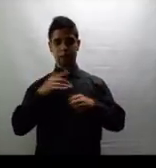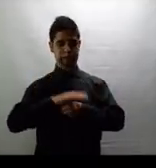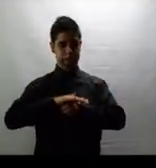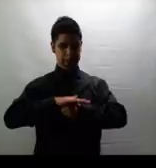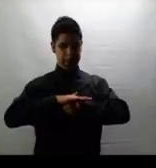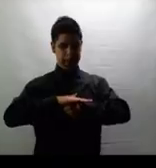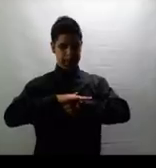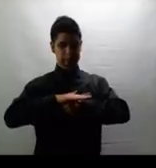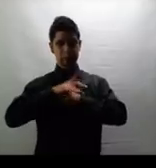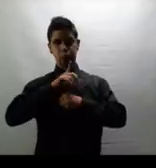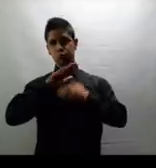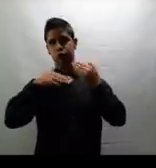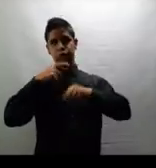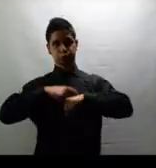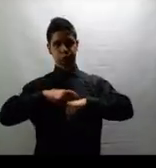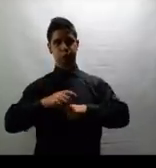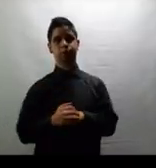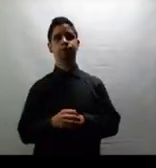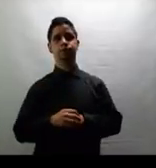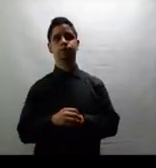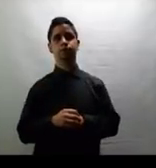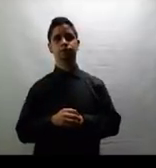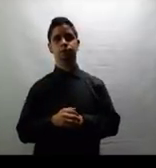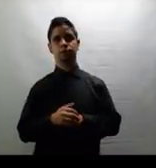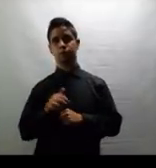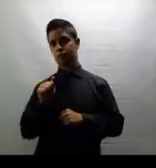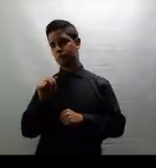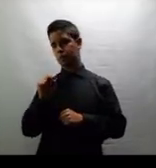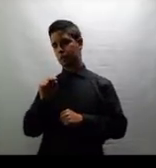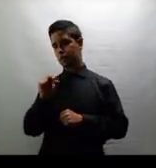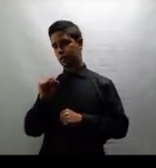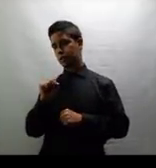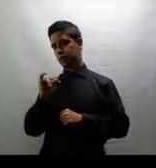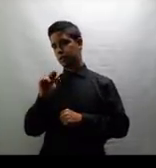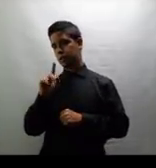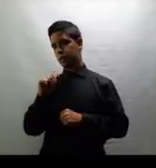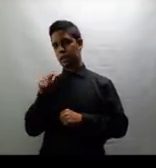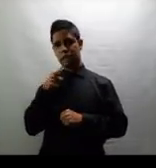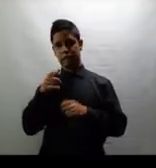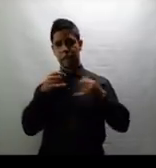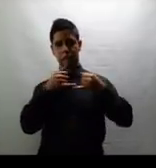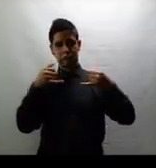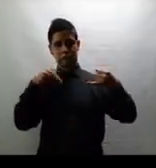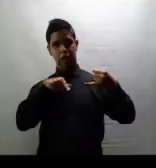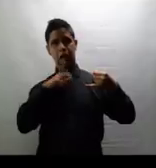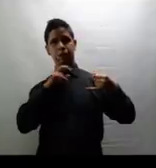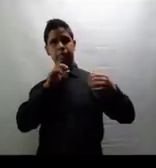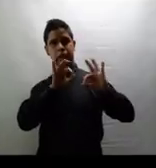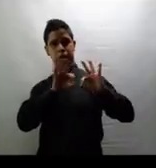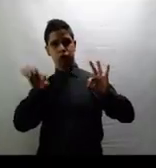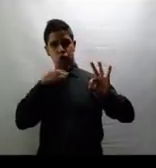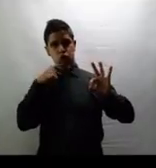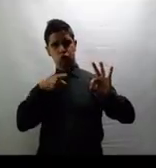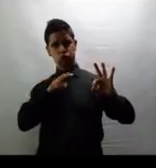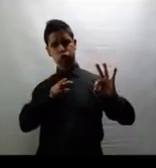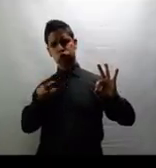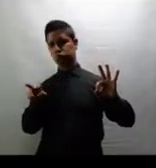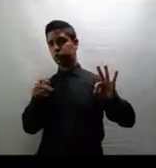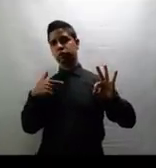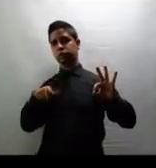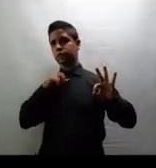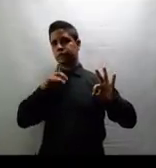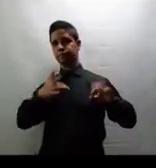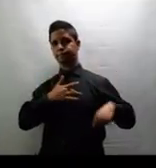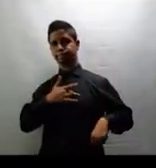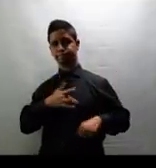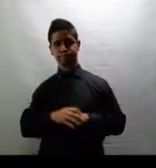enormes cantidades de estrés la ansiedad es mira esta línea en la que yo quedé como que es verdad la ansiedad